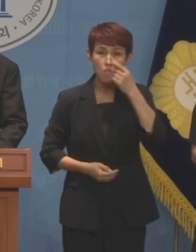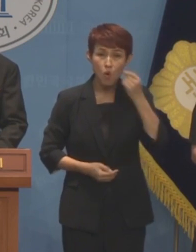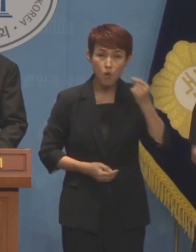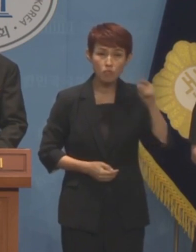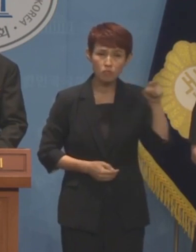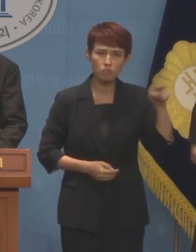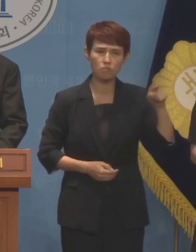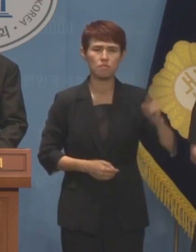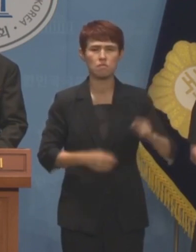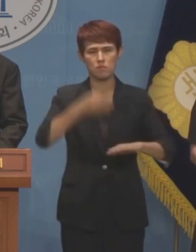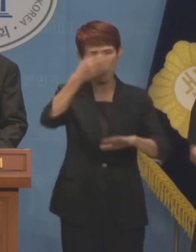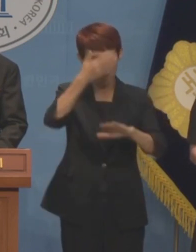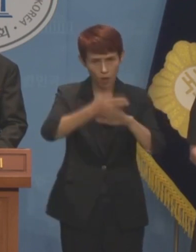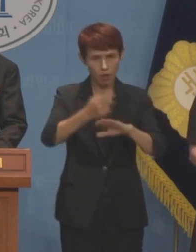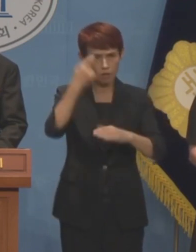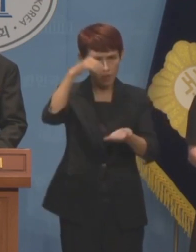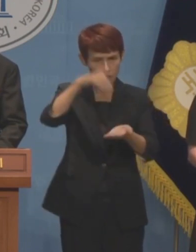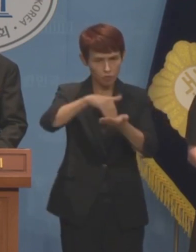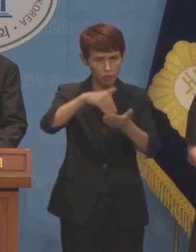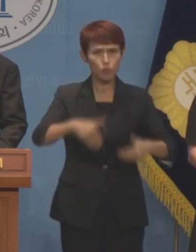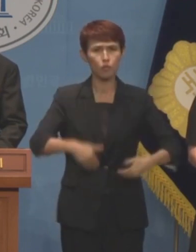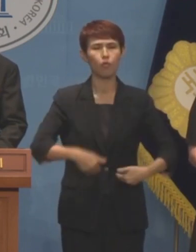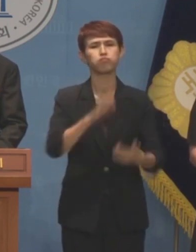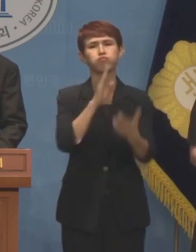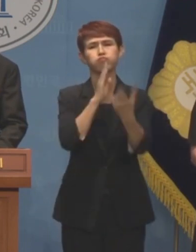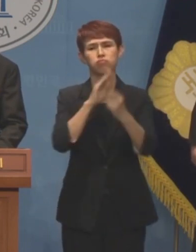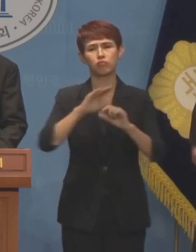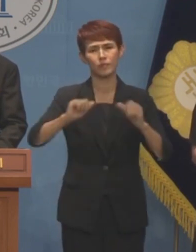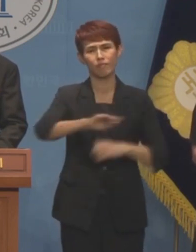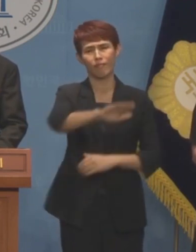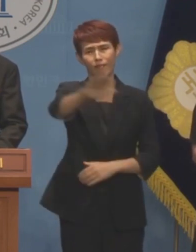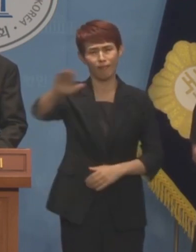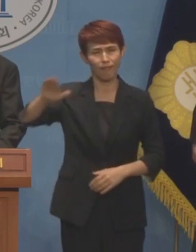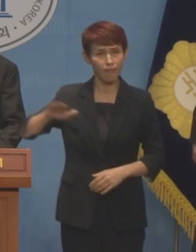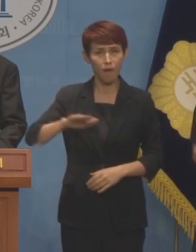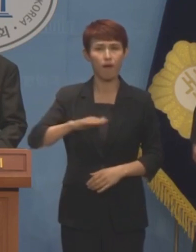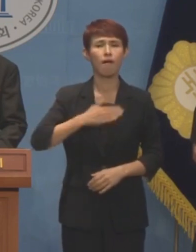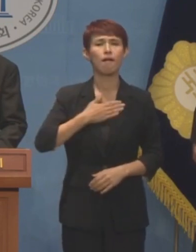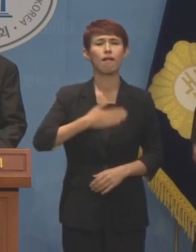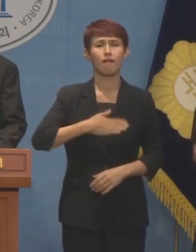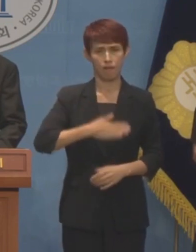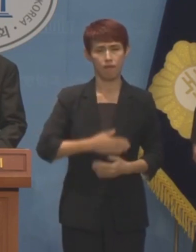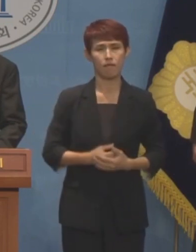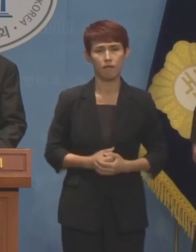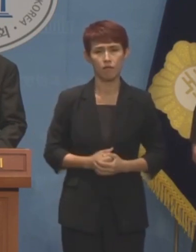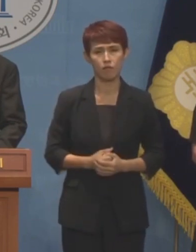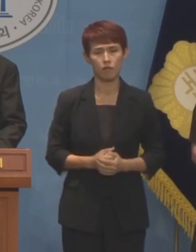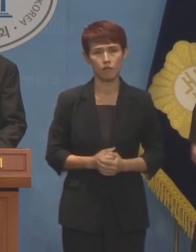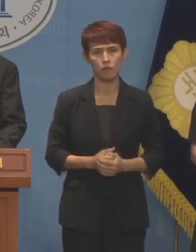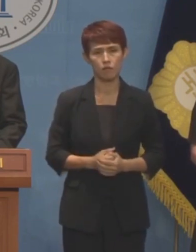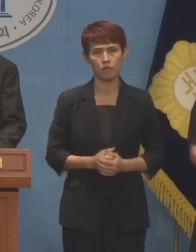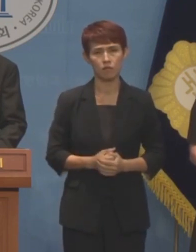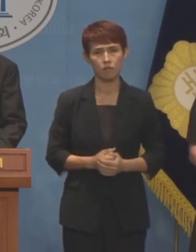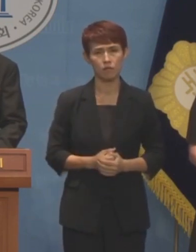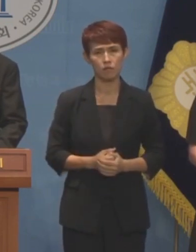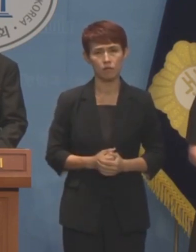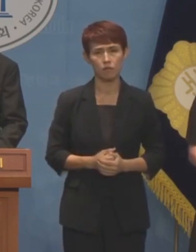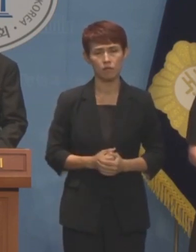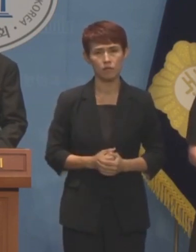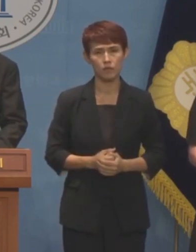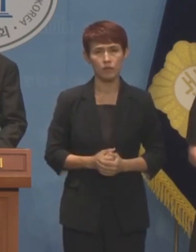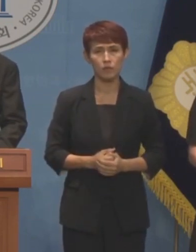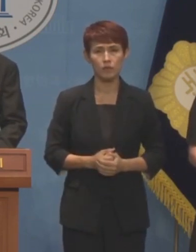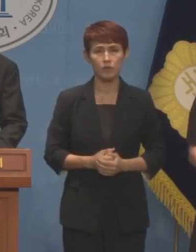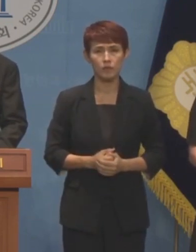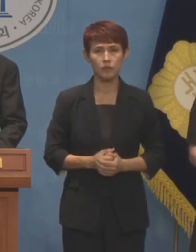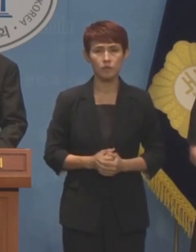사과와 반성을 해야 한다는 것은 우리 국민 모두의 보편적 역사의식입니다.